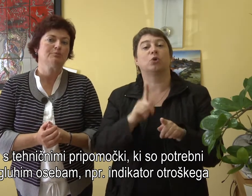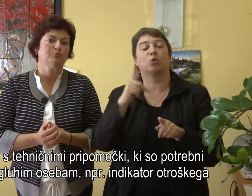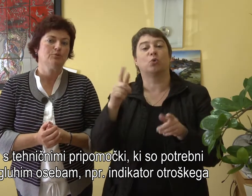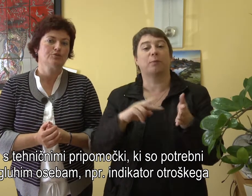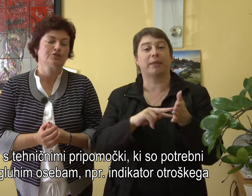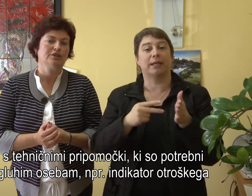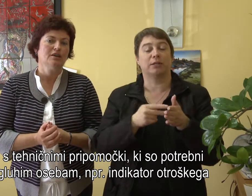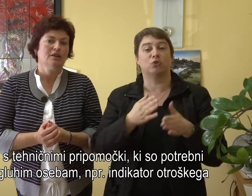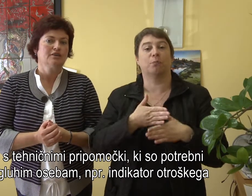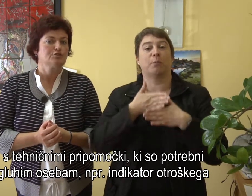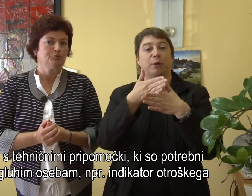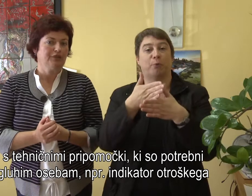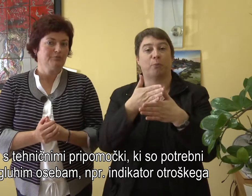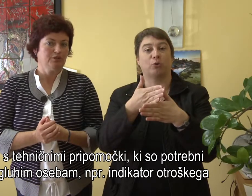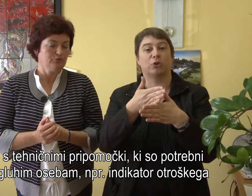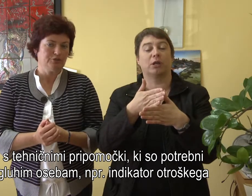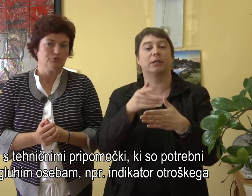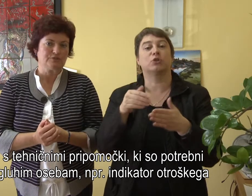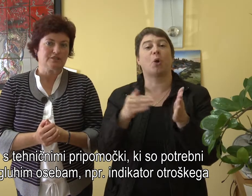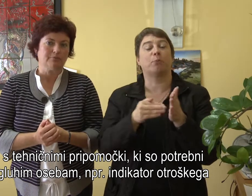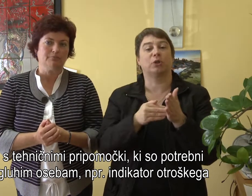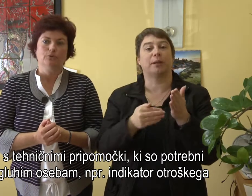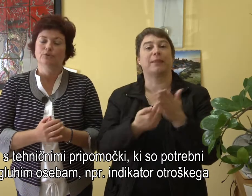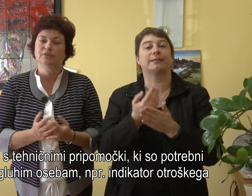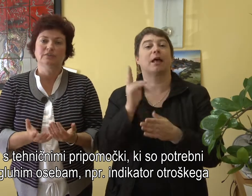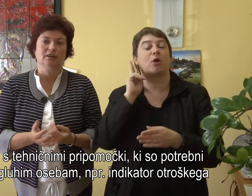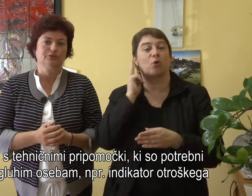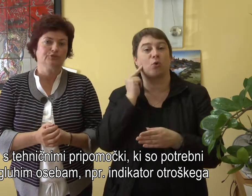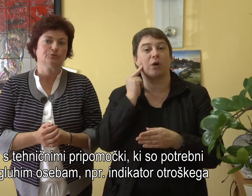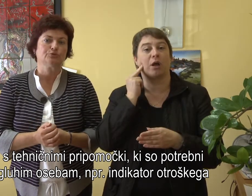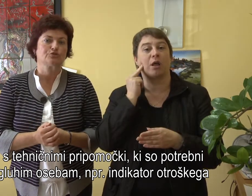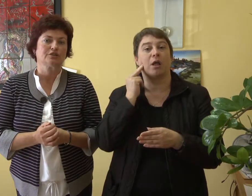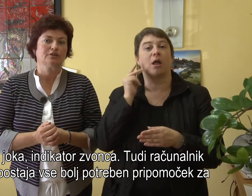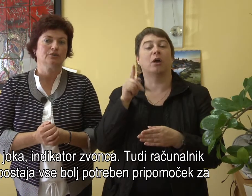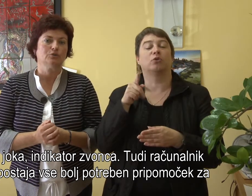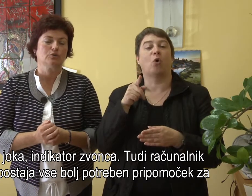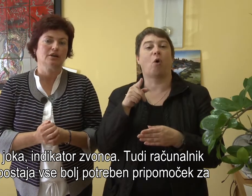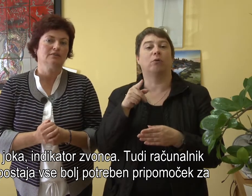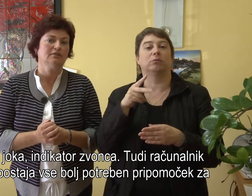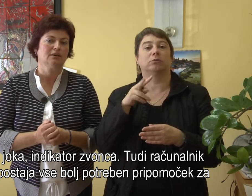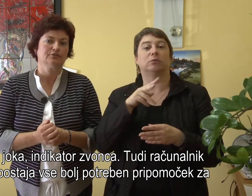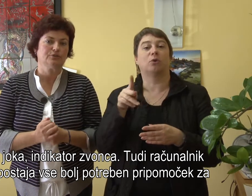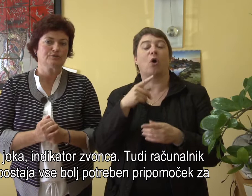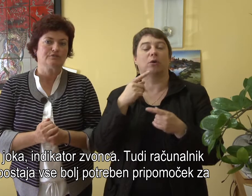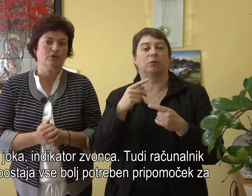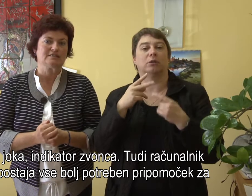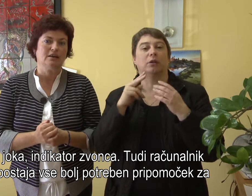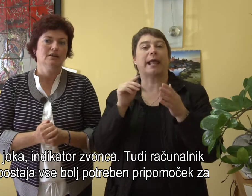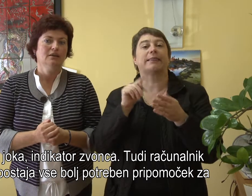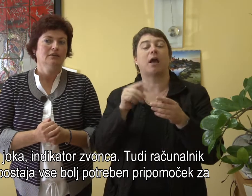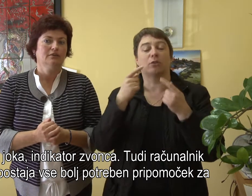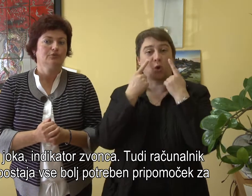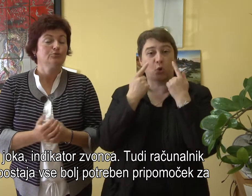tehničnimi pripomočki, ki so potrebni gluhim osebam, od indikatorjev otroškega joka, indikatorjev